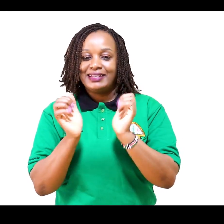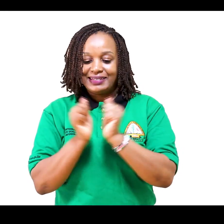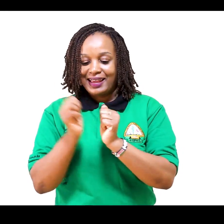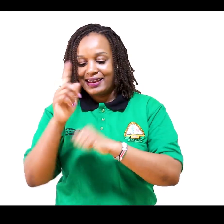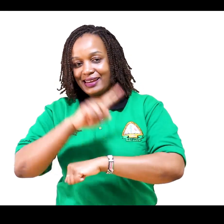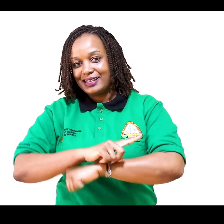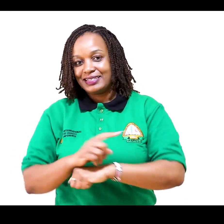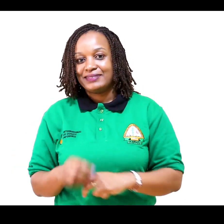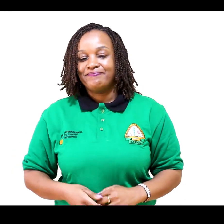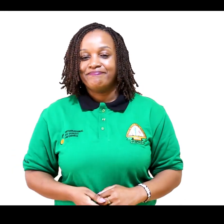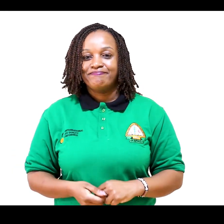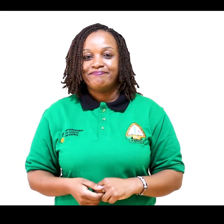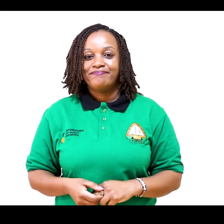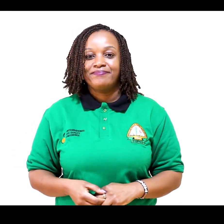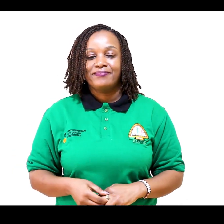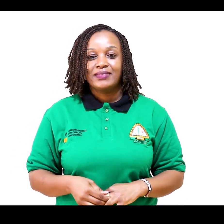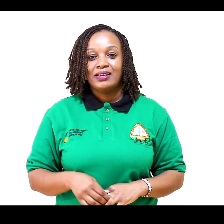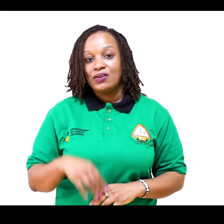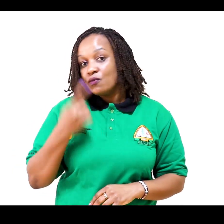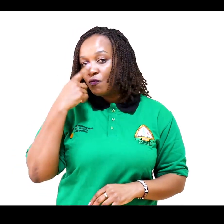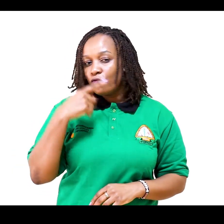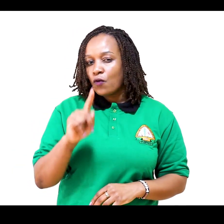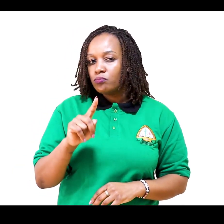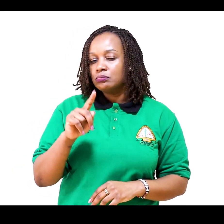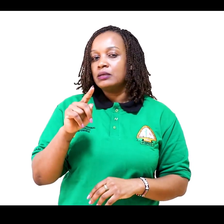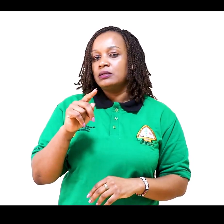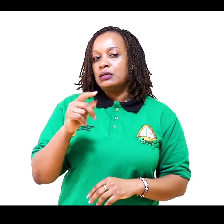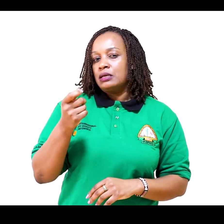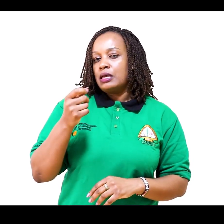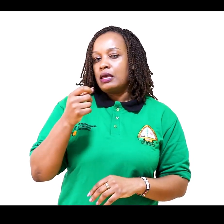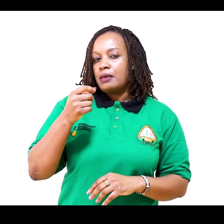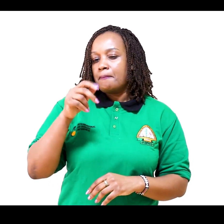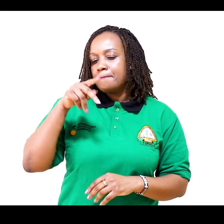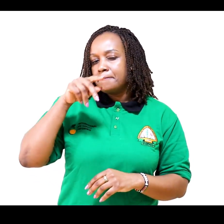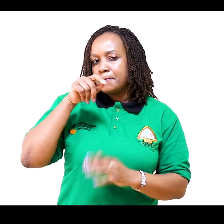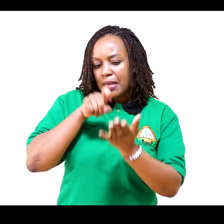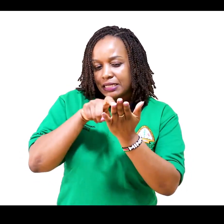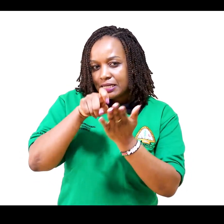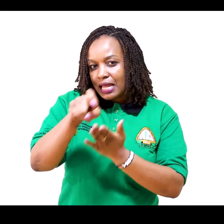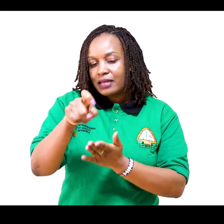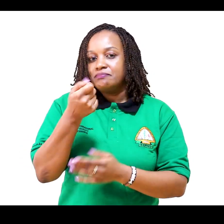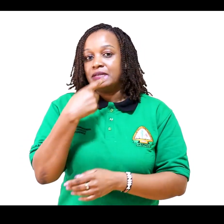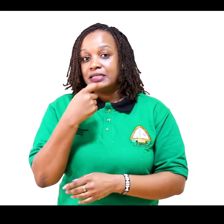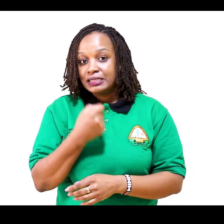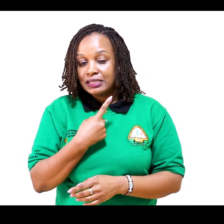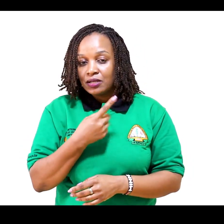malipo. Kwa uchambuzi wa mabaki ya viuatilifu katika mazao safi,